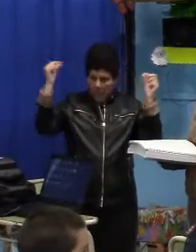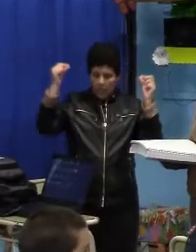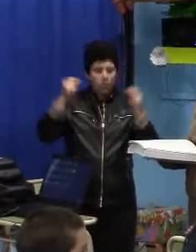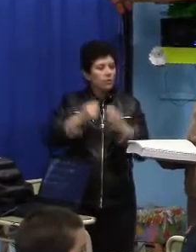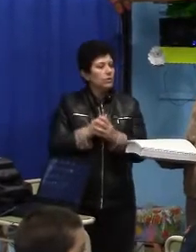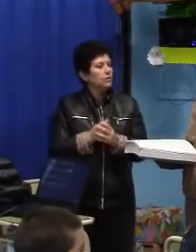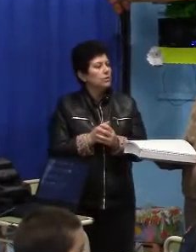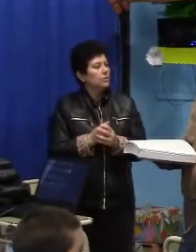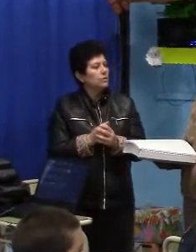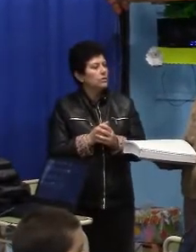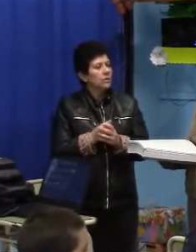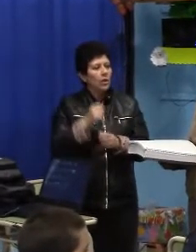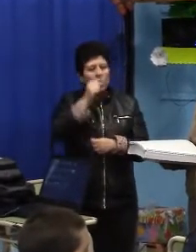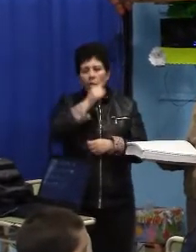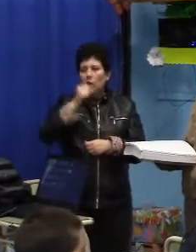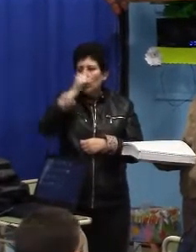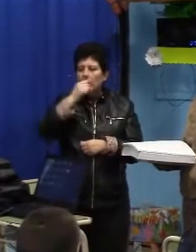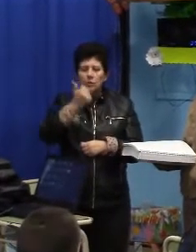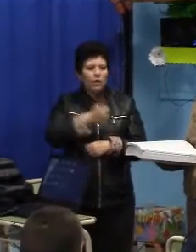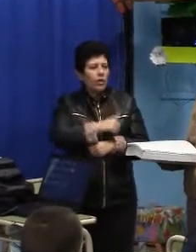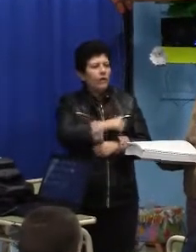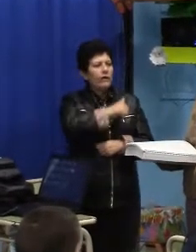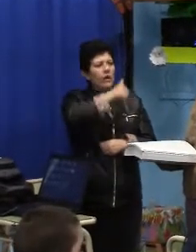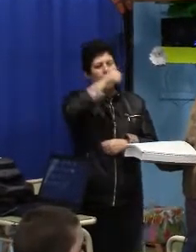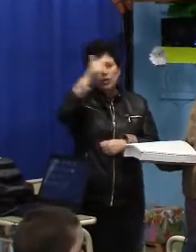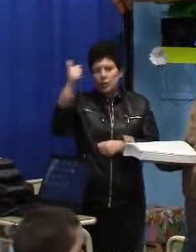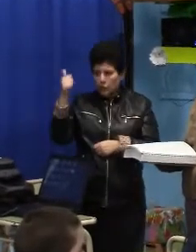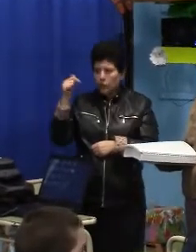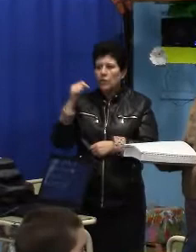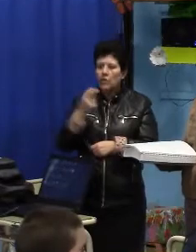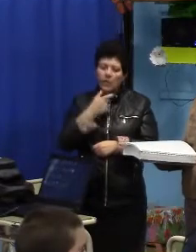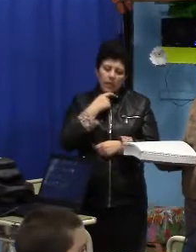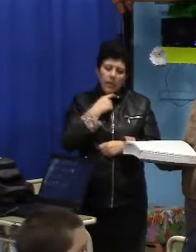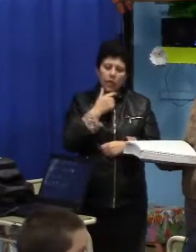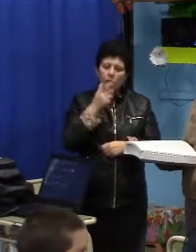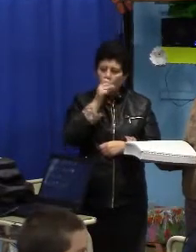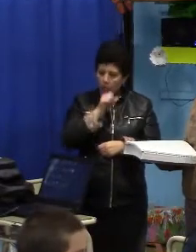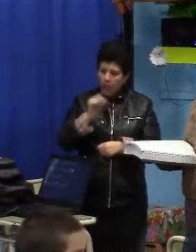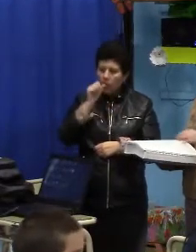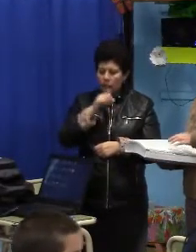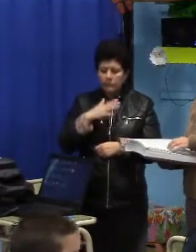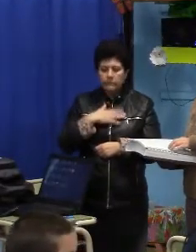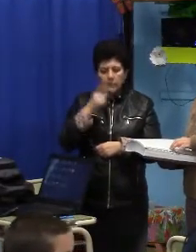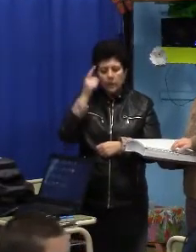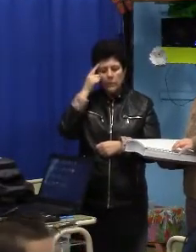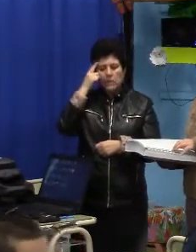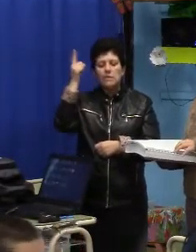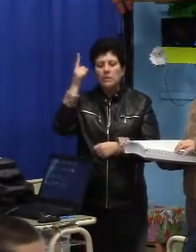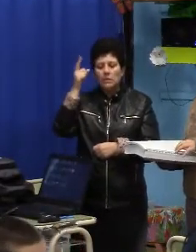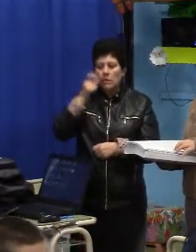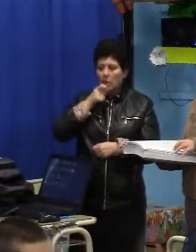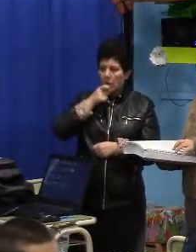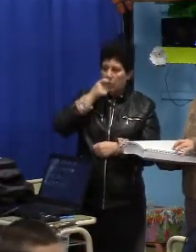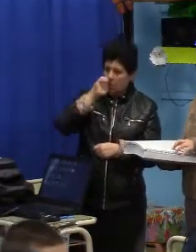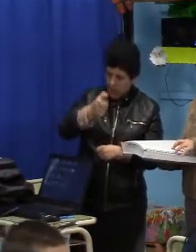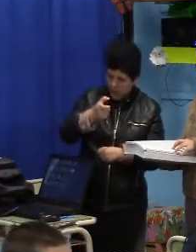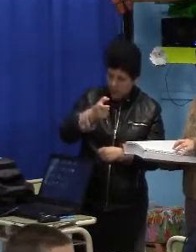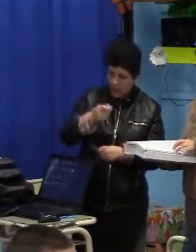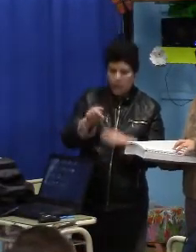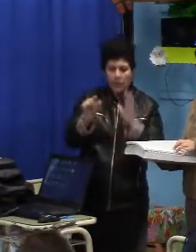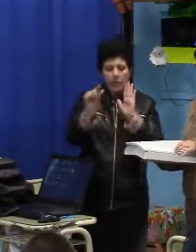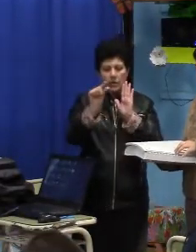es un canto de victoria. Por eso quería que lo cantara y que meditaron en la letra. Y el